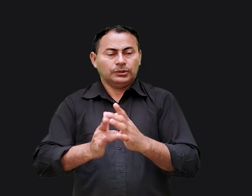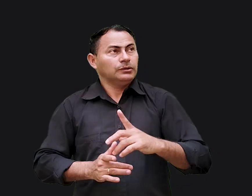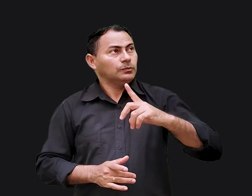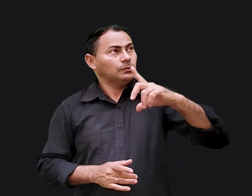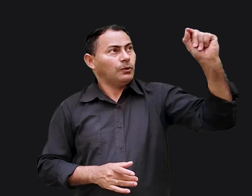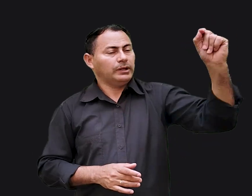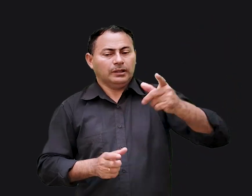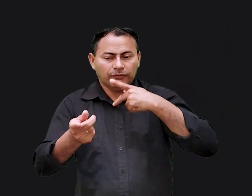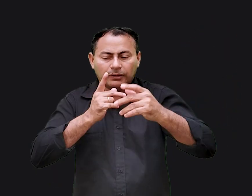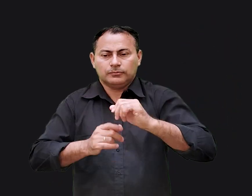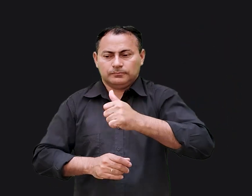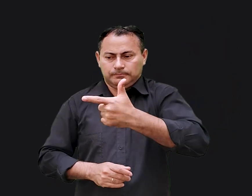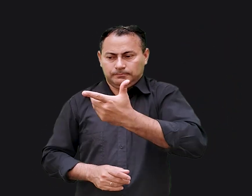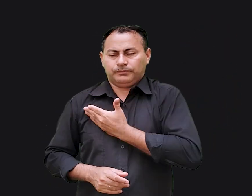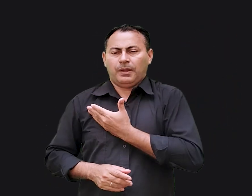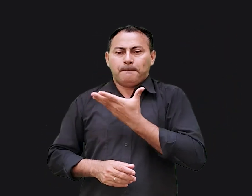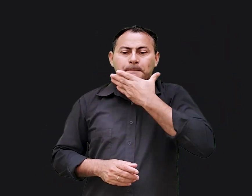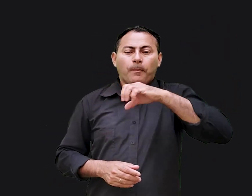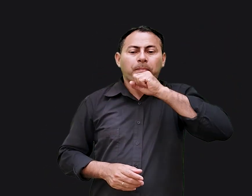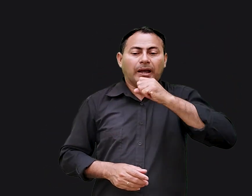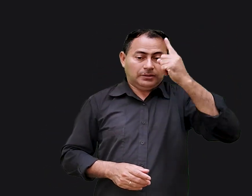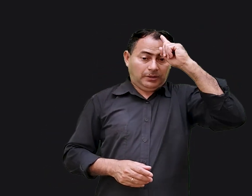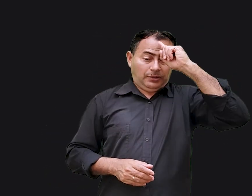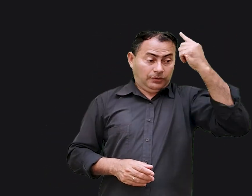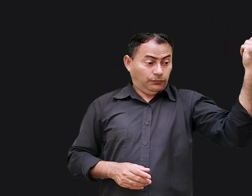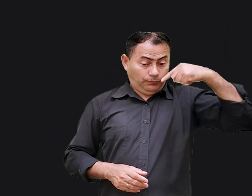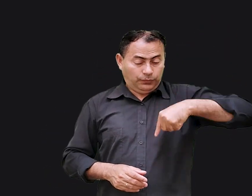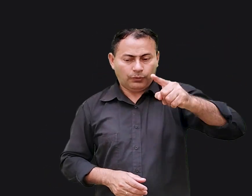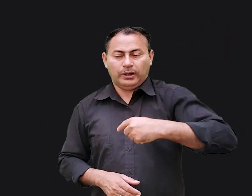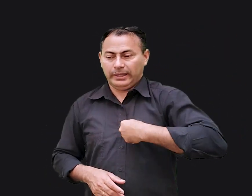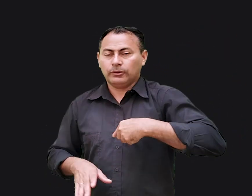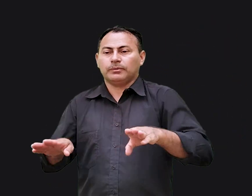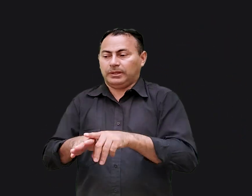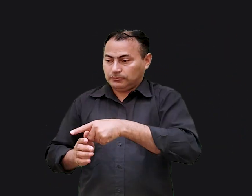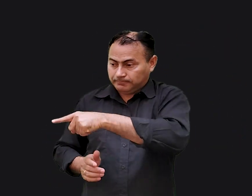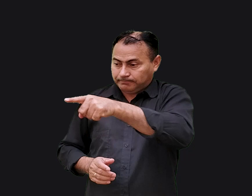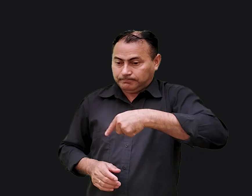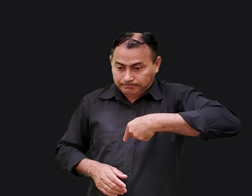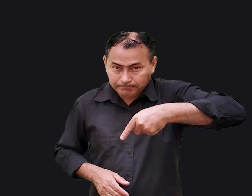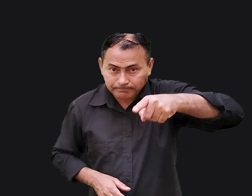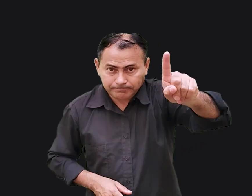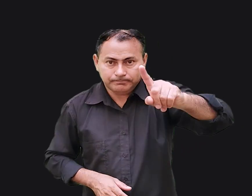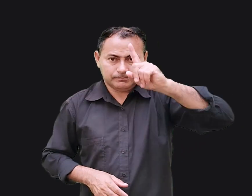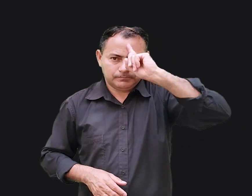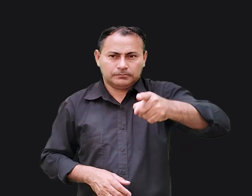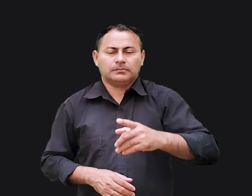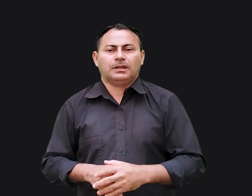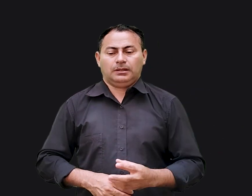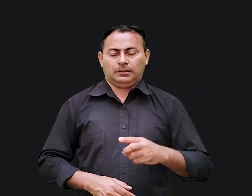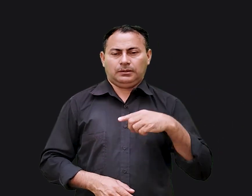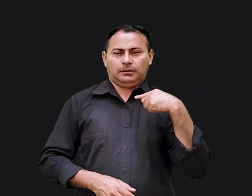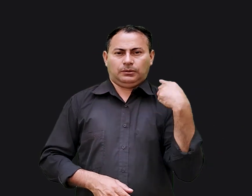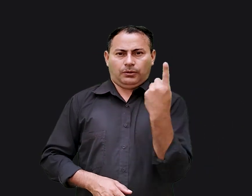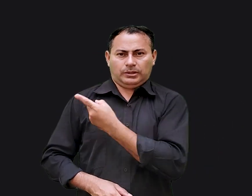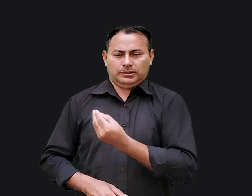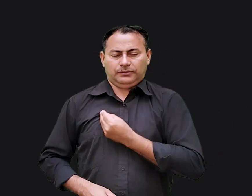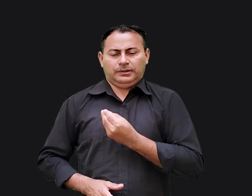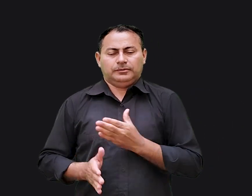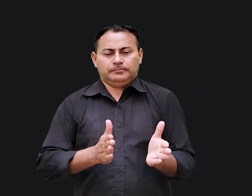seus apóstolos: como o Pai me enviou, eu os envio. As nossas vidas devem ser estas rodovias